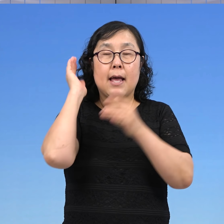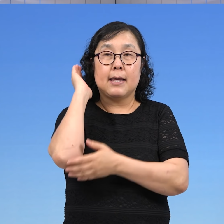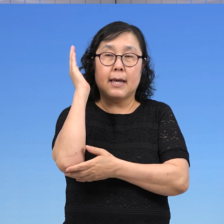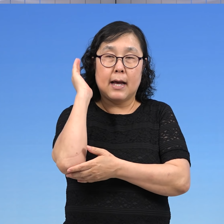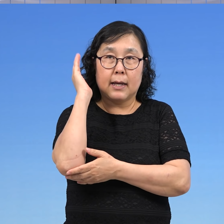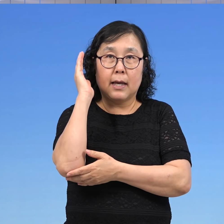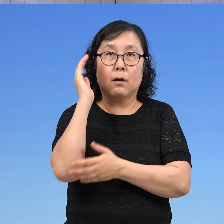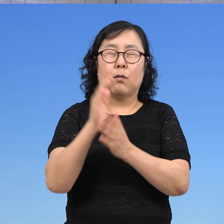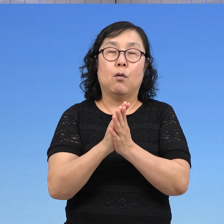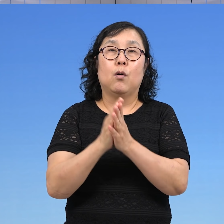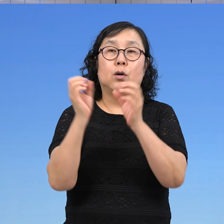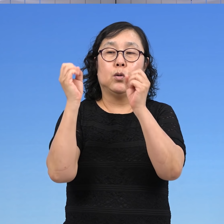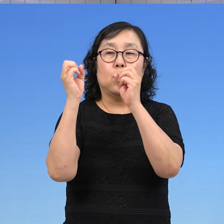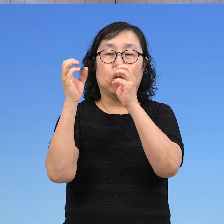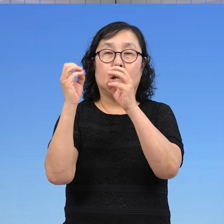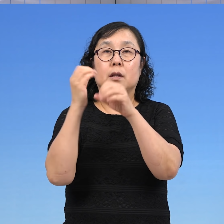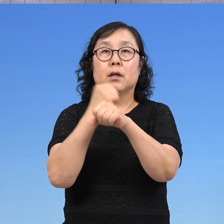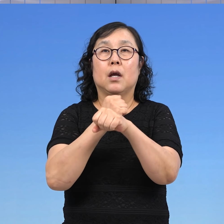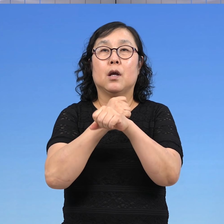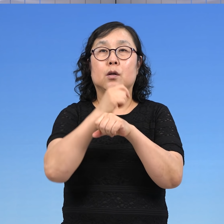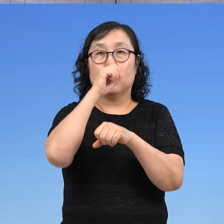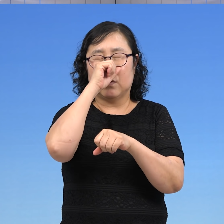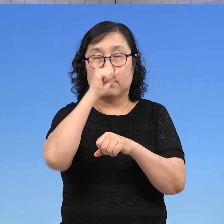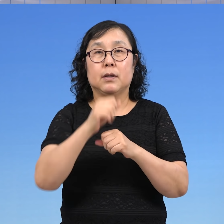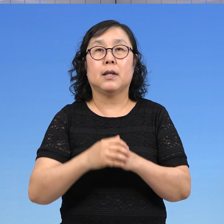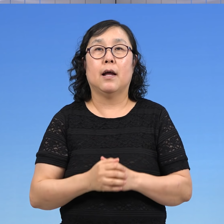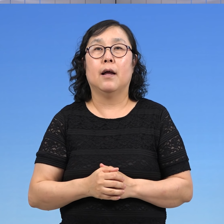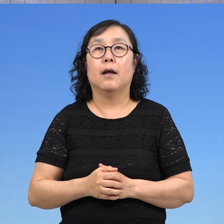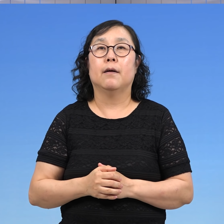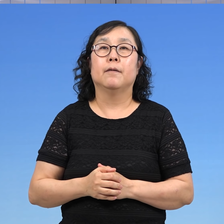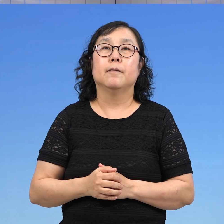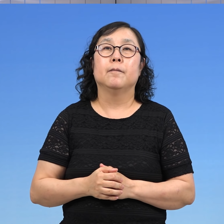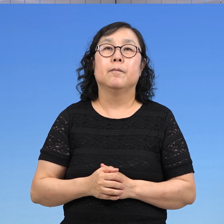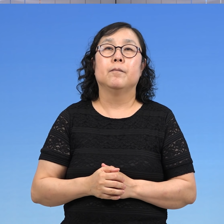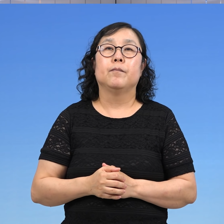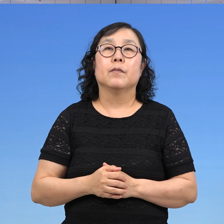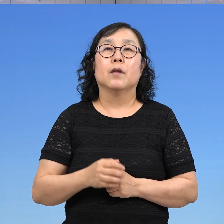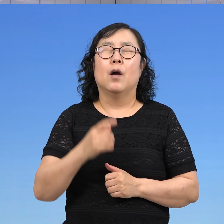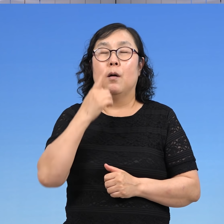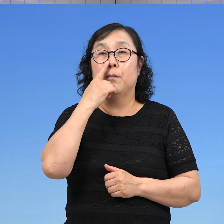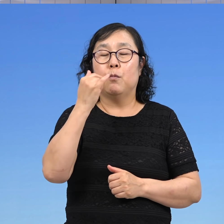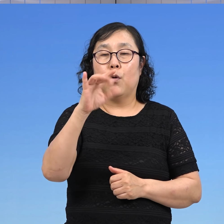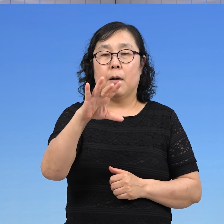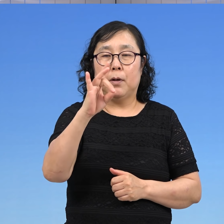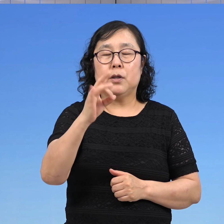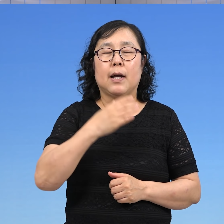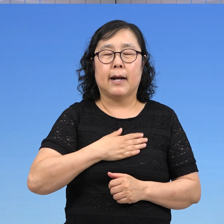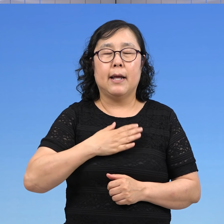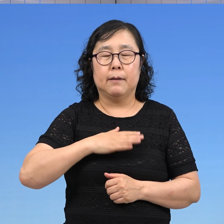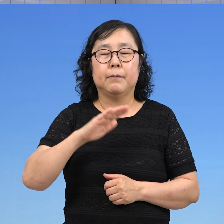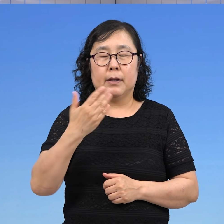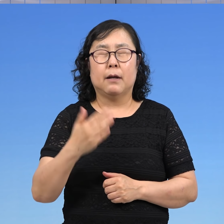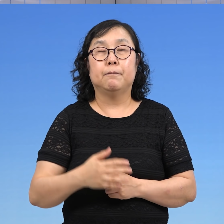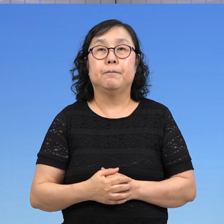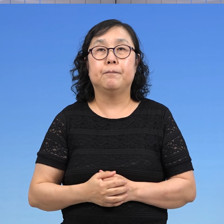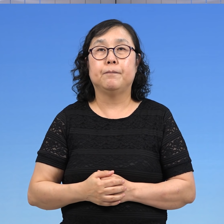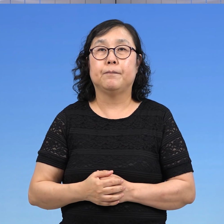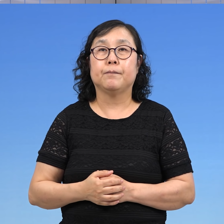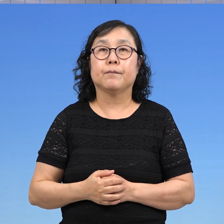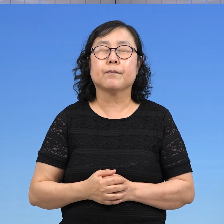토론하고 우리가 이 책을 번역한 출간한 목표 중에 하나는 부모가 먼저 알자 는